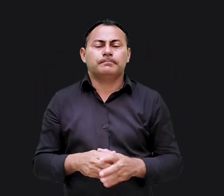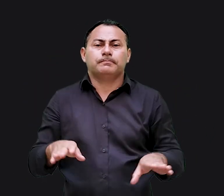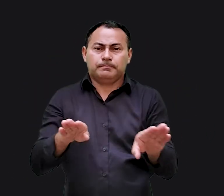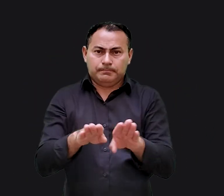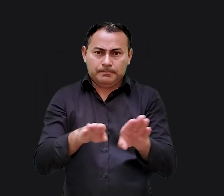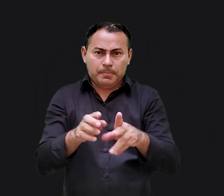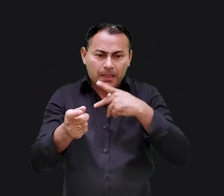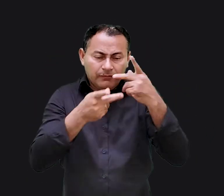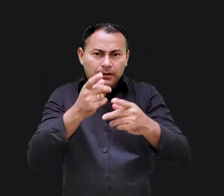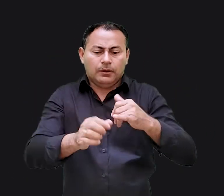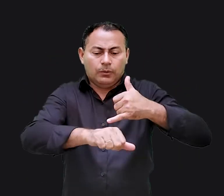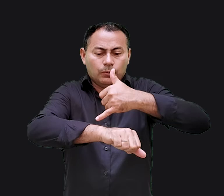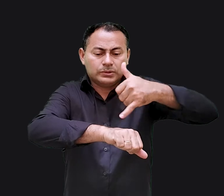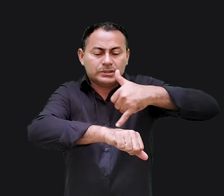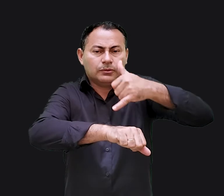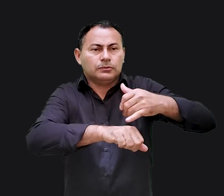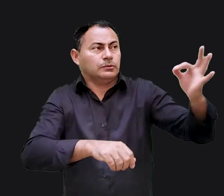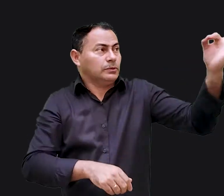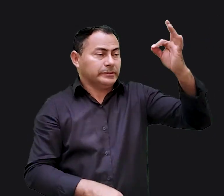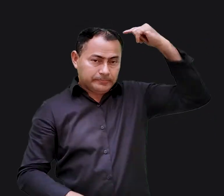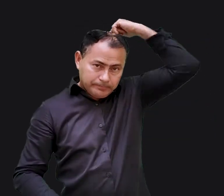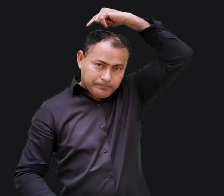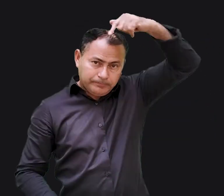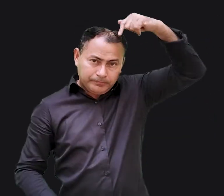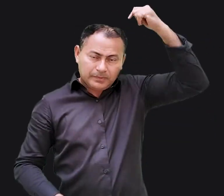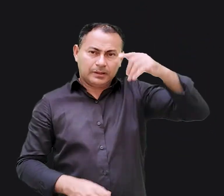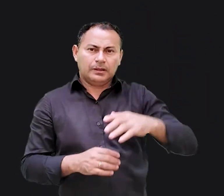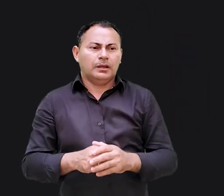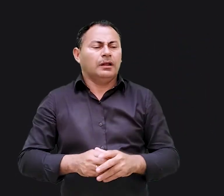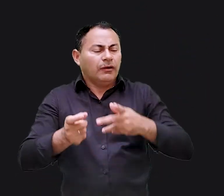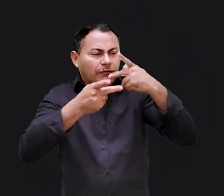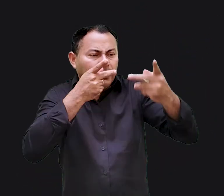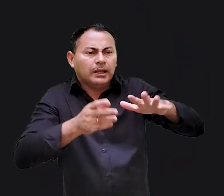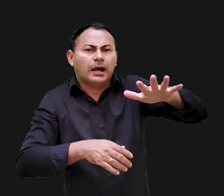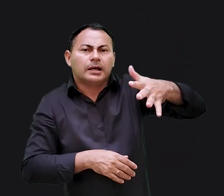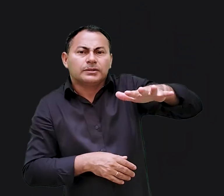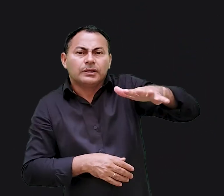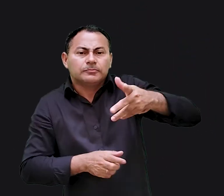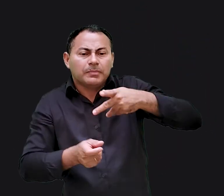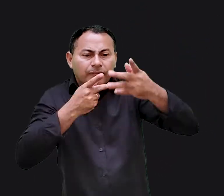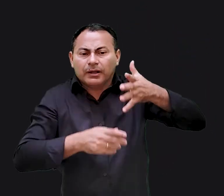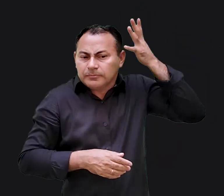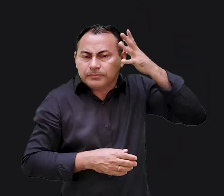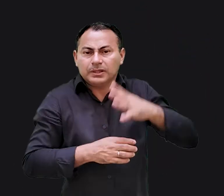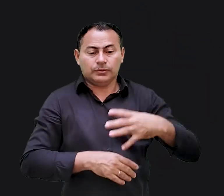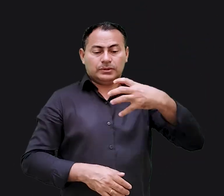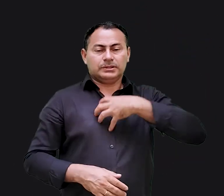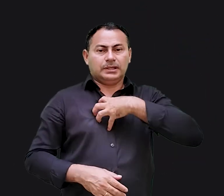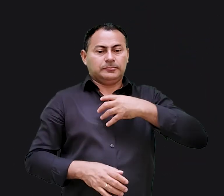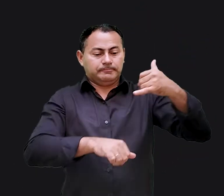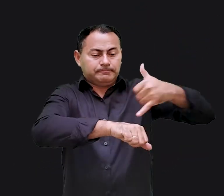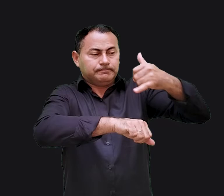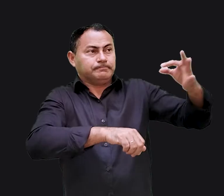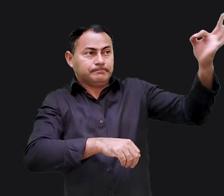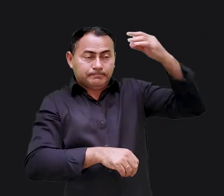Também falávamos sobre a unção do Espírito Santo. Contei para ele que às vezes quando prego sinto a unção do Espírito, mas às vezes